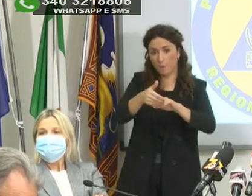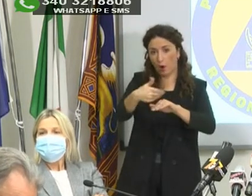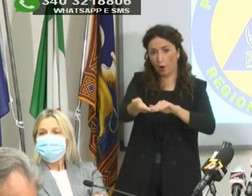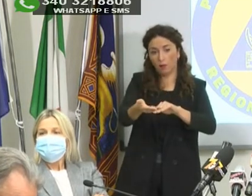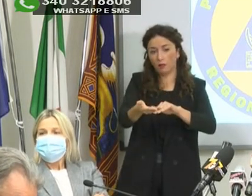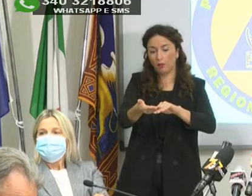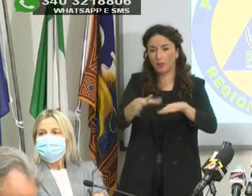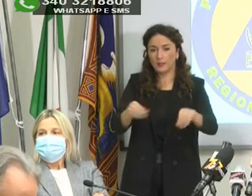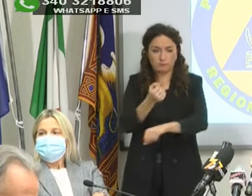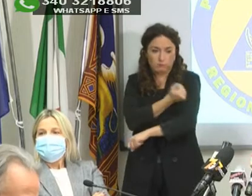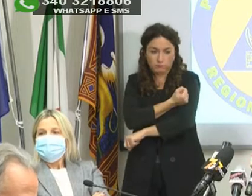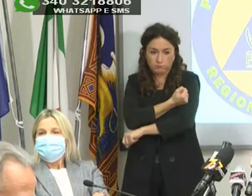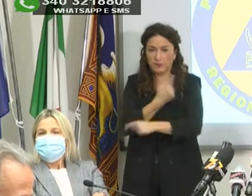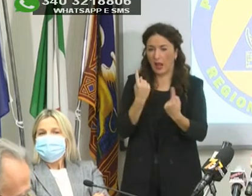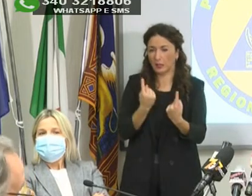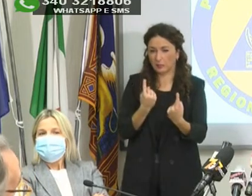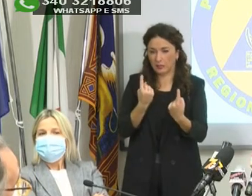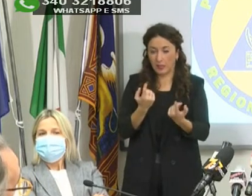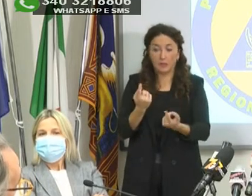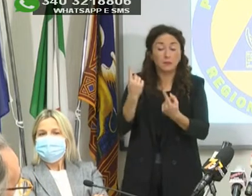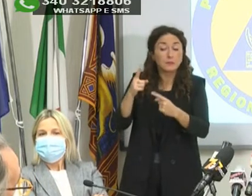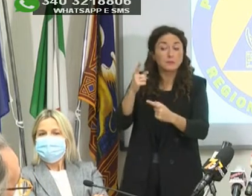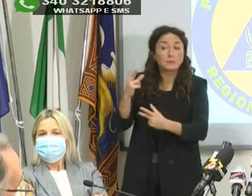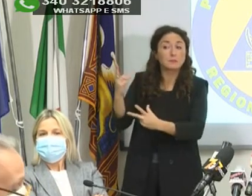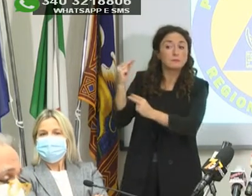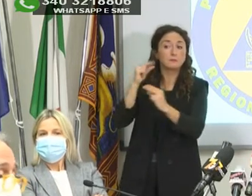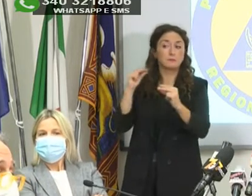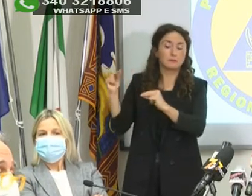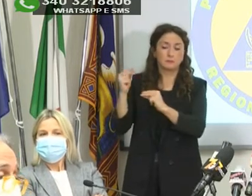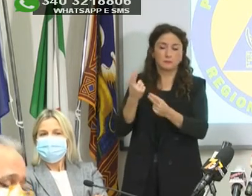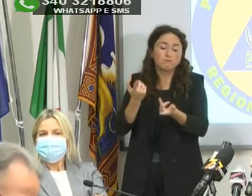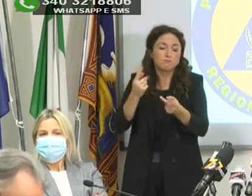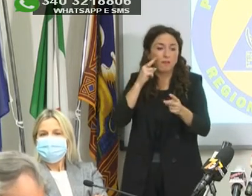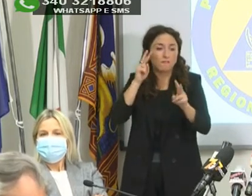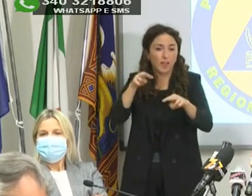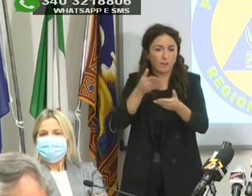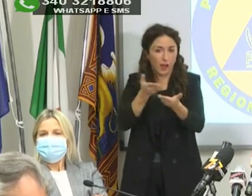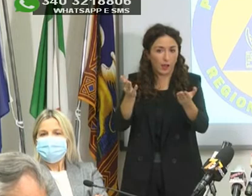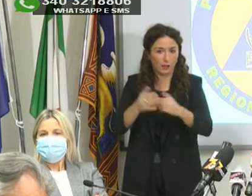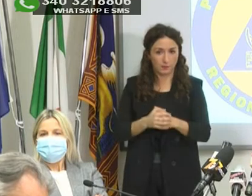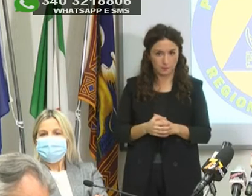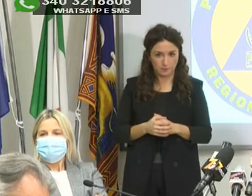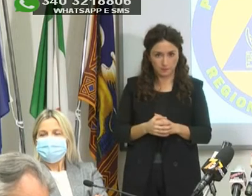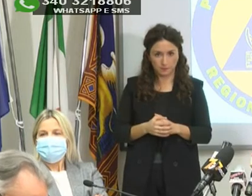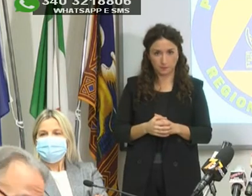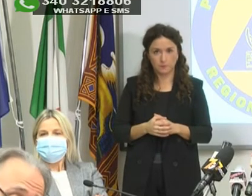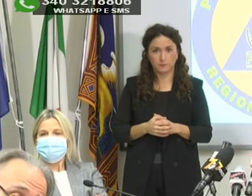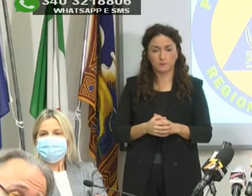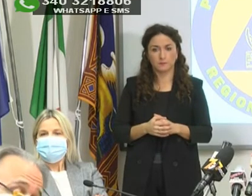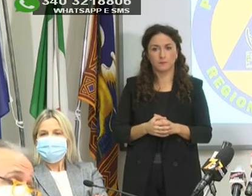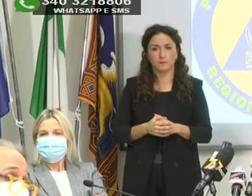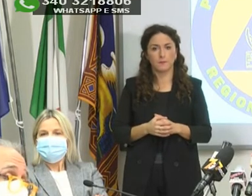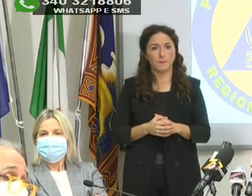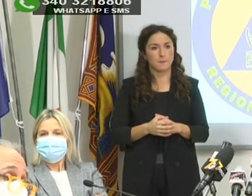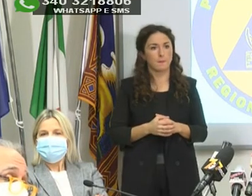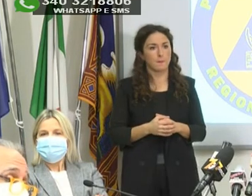Vabbè. Questo è quello che ho sentito dire, dopodiché verificatelo, cioè, no? Magari da qualche clinico. Prima della